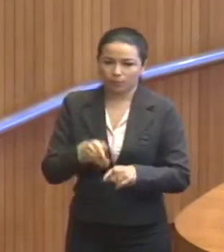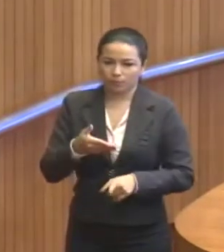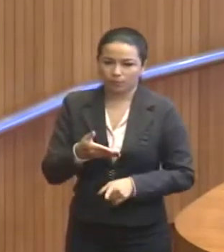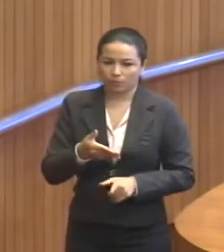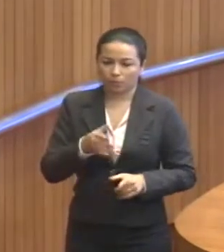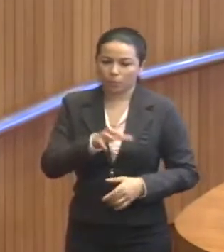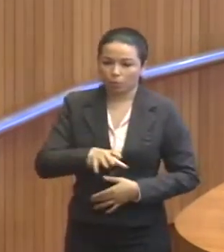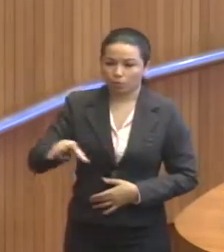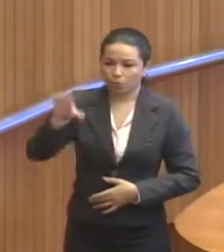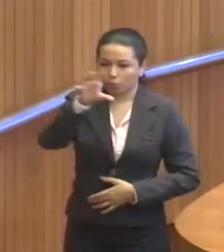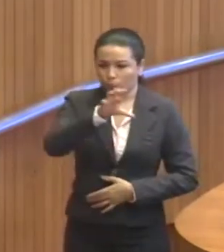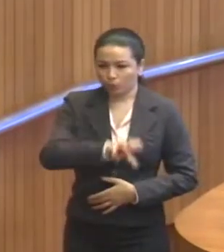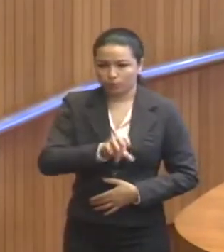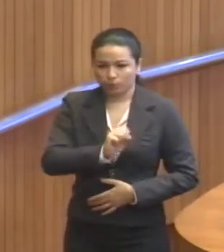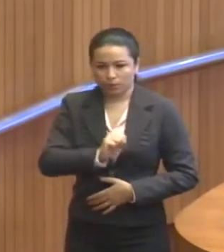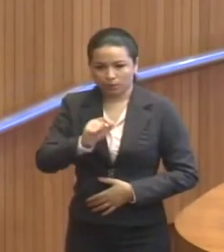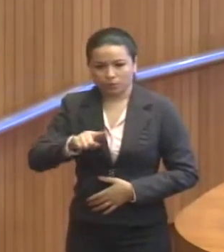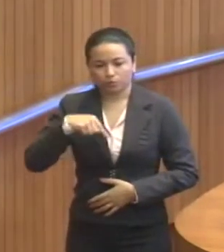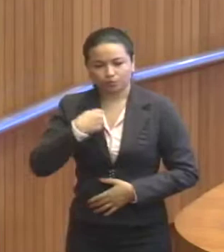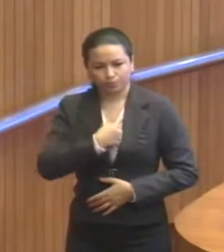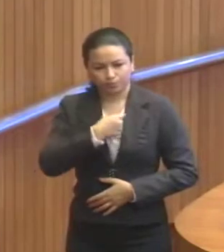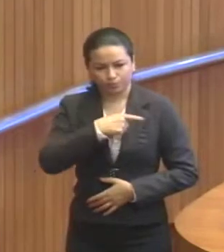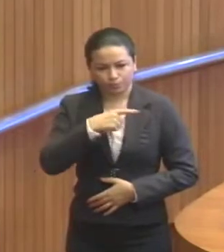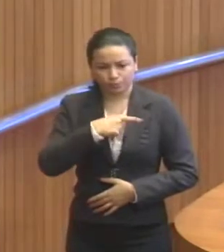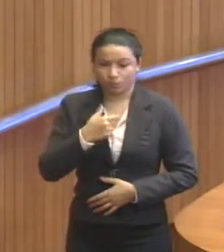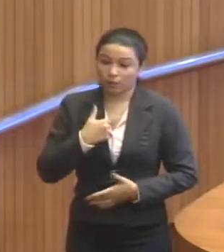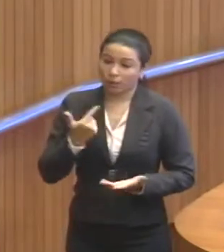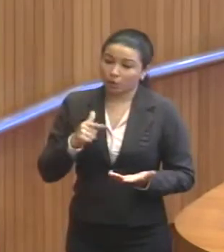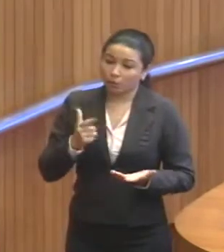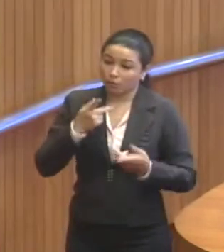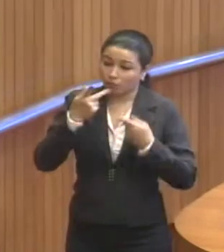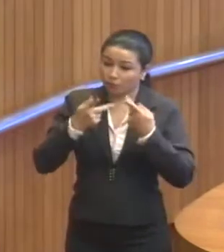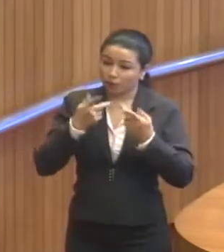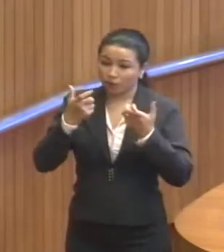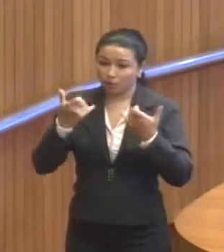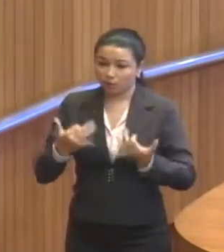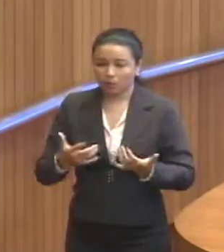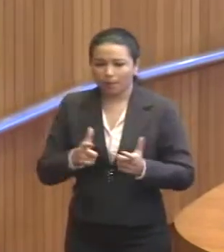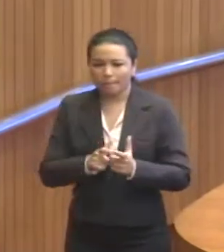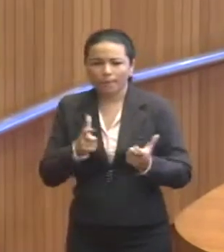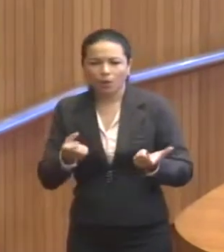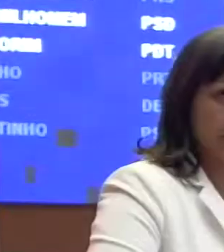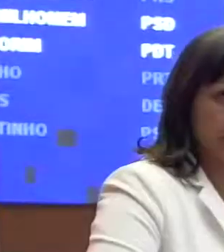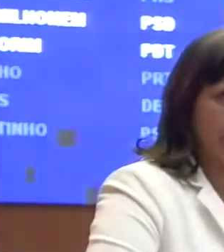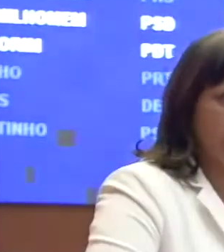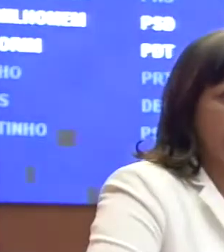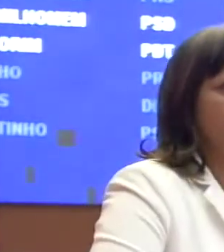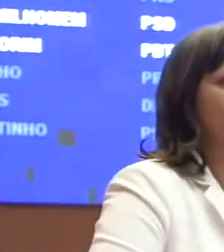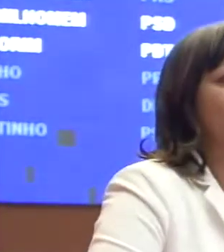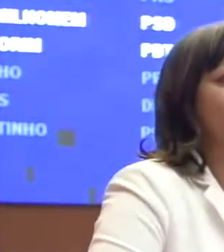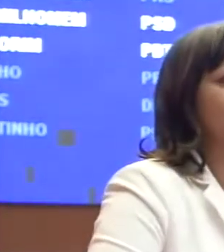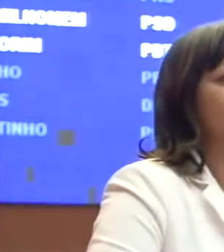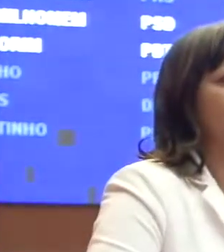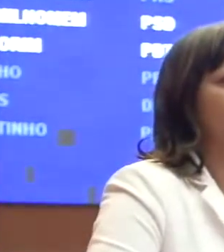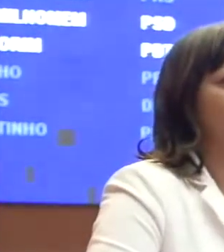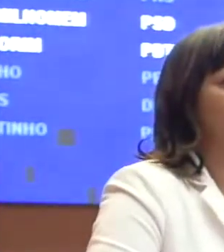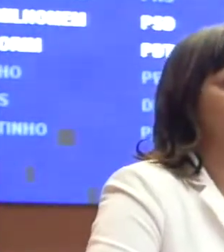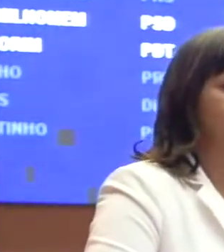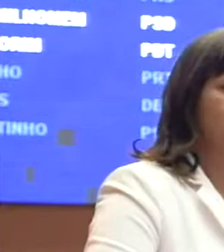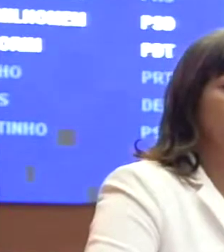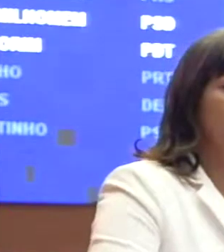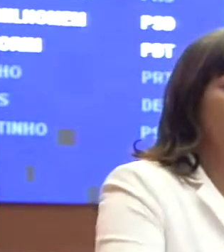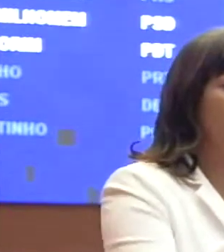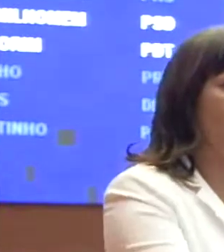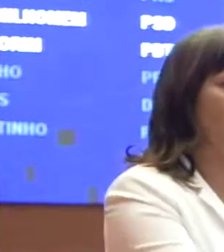as regiões de São Luís, onde nós temos, eu não diria, a maior quantidade de violência, porque nem